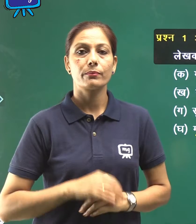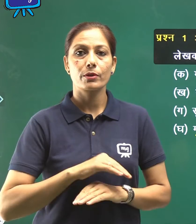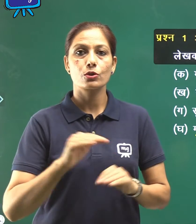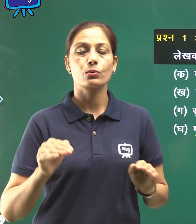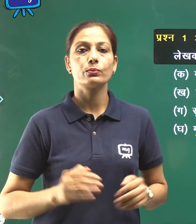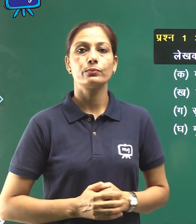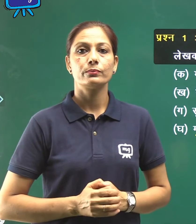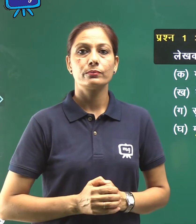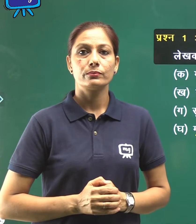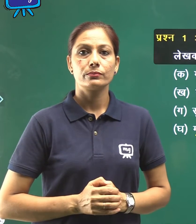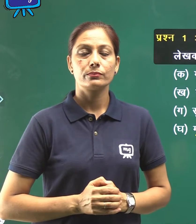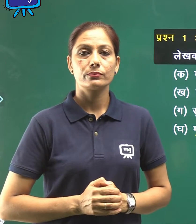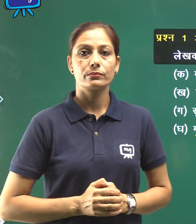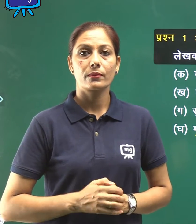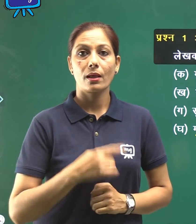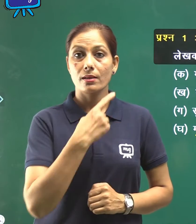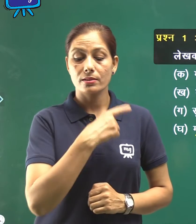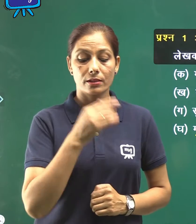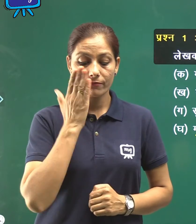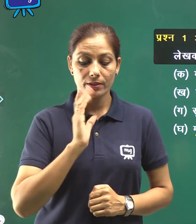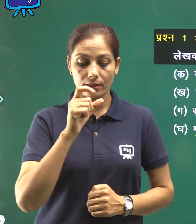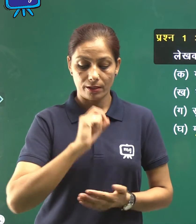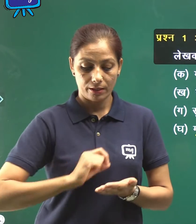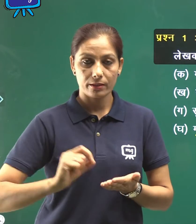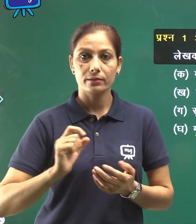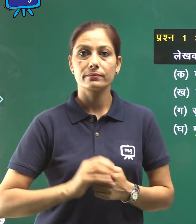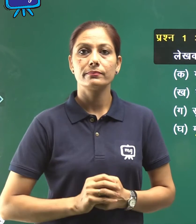बच्चों, इस कविता के लेखक